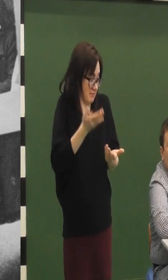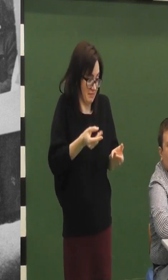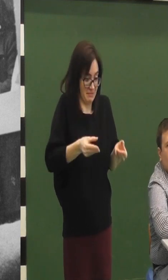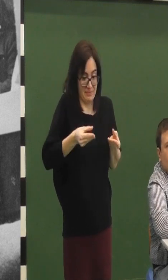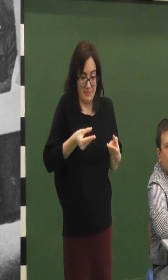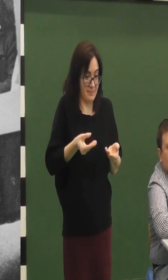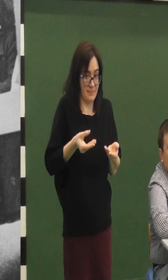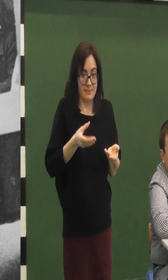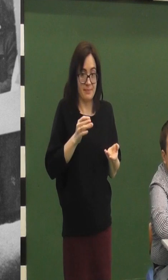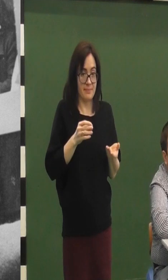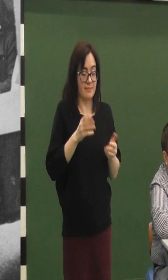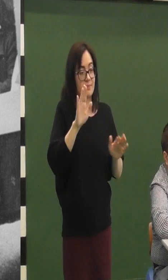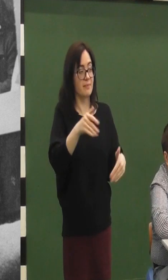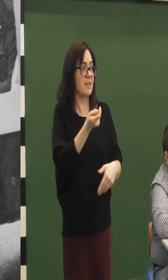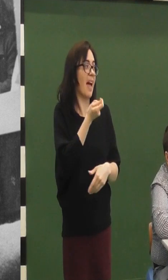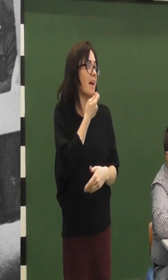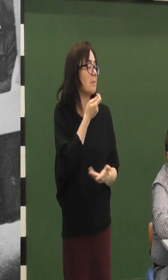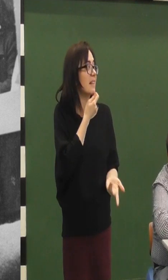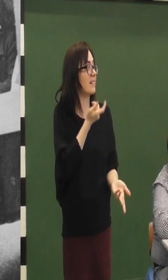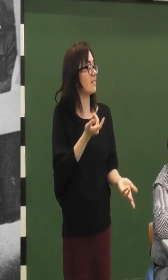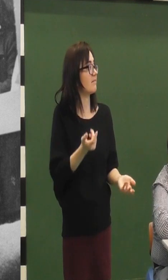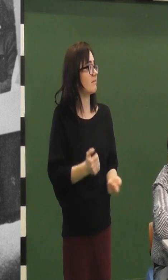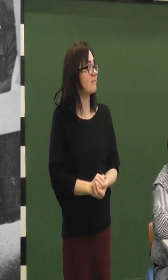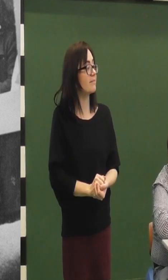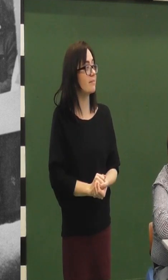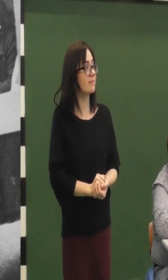És ebédre pedig